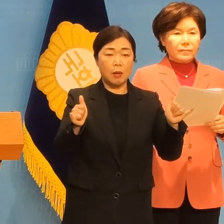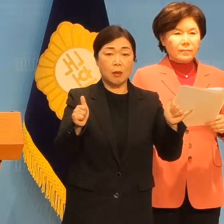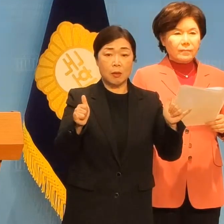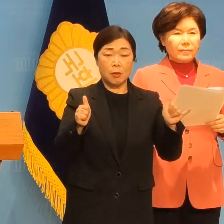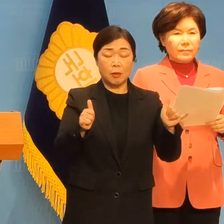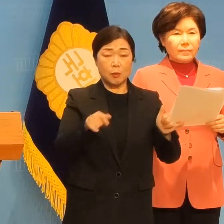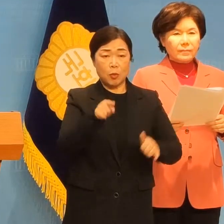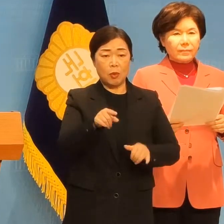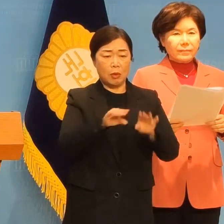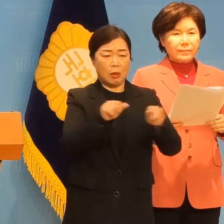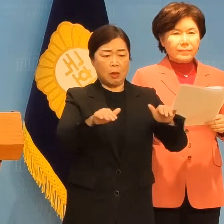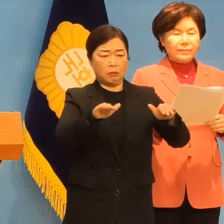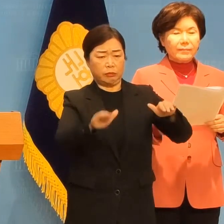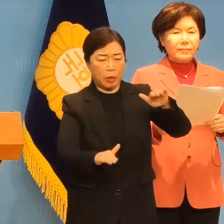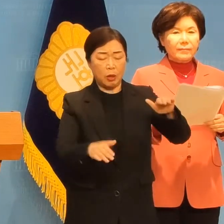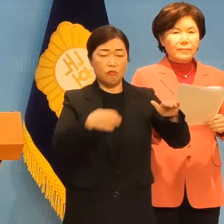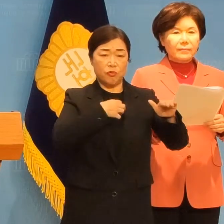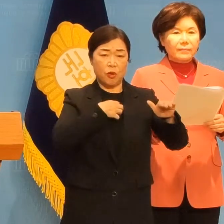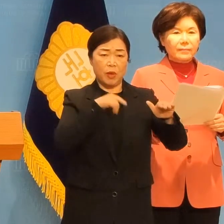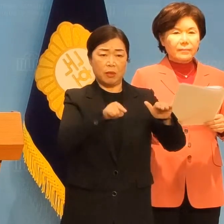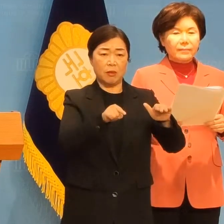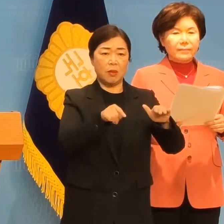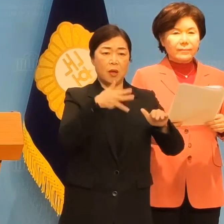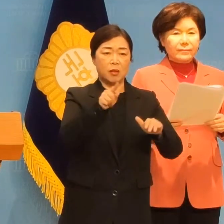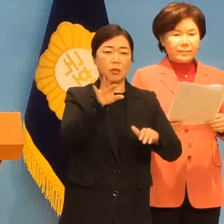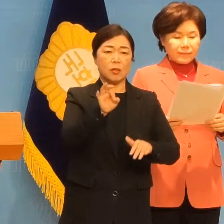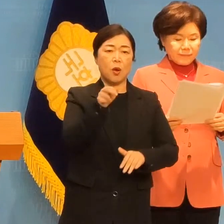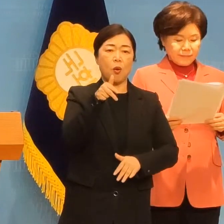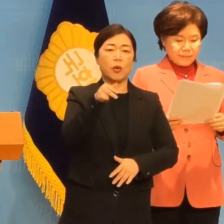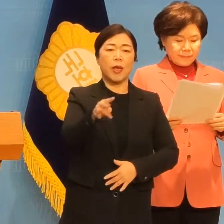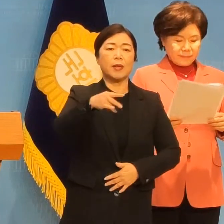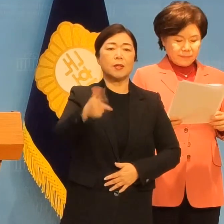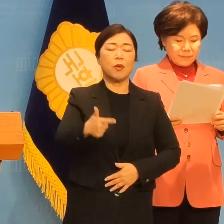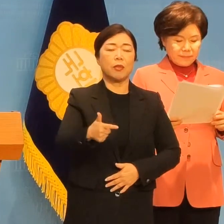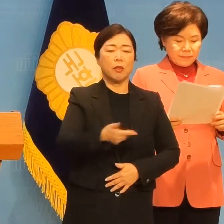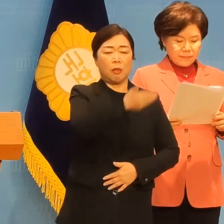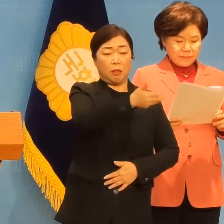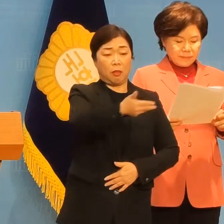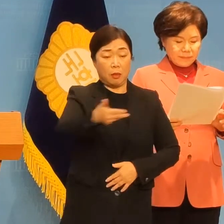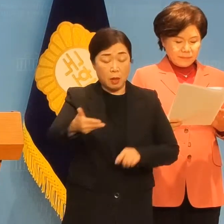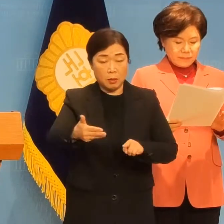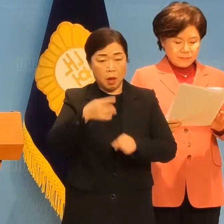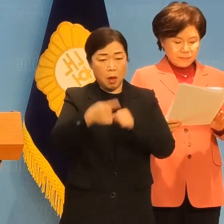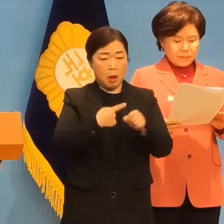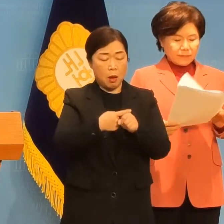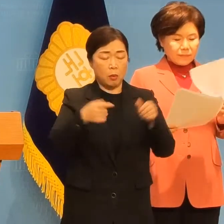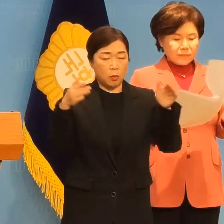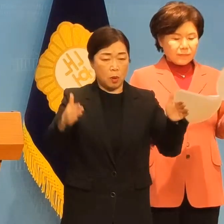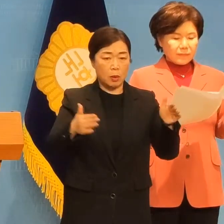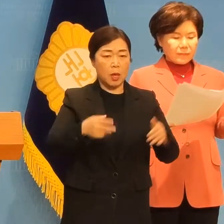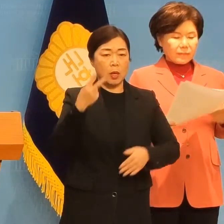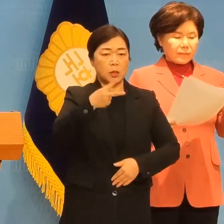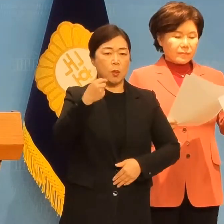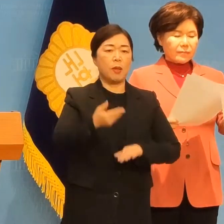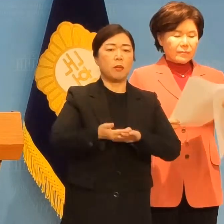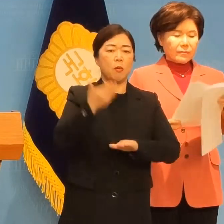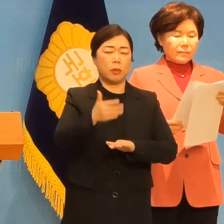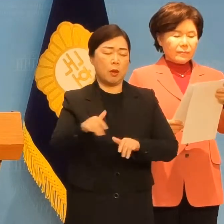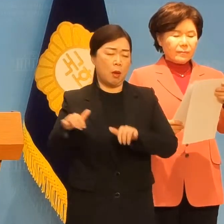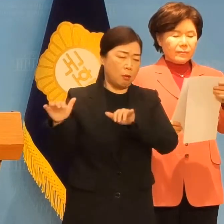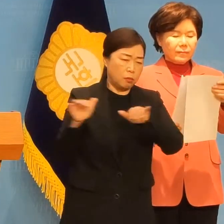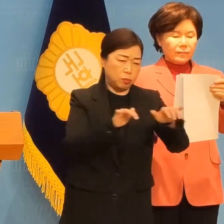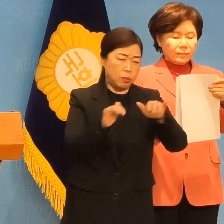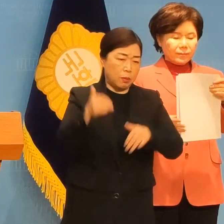우려된다며 맹비난했던 청계천은 연간 2천만 명이 넘게 방문하는 서울의